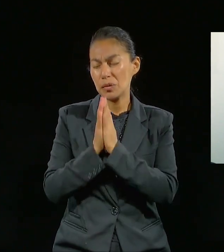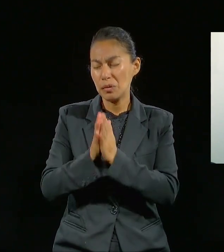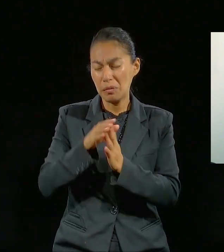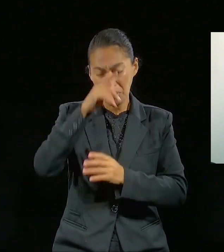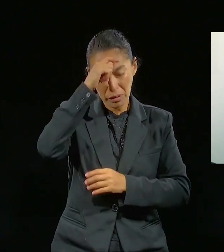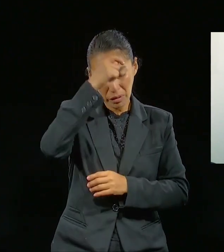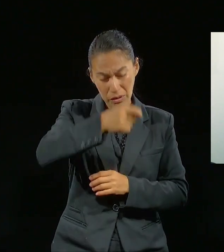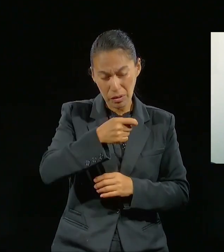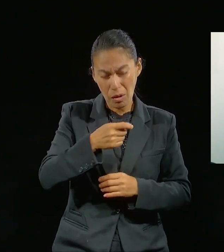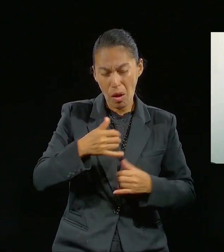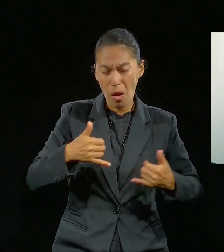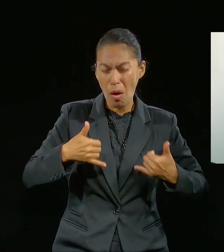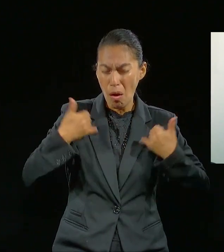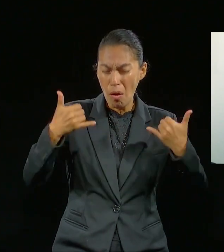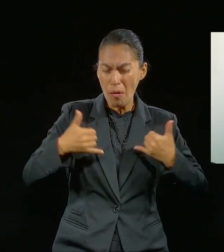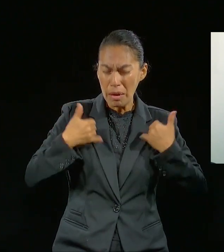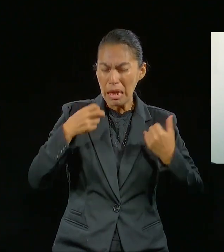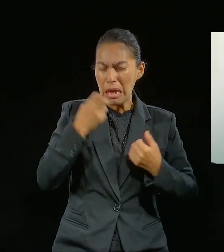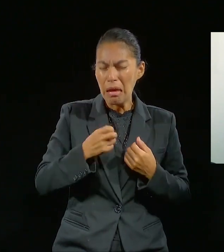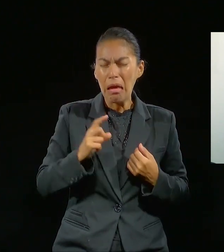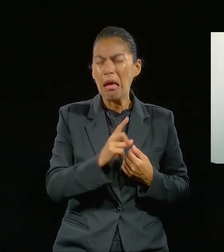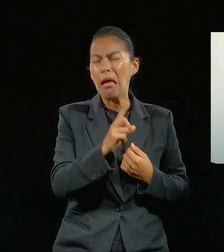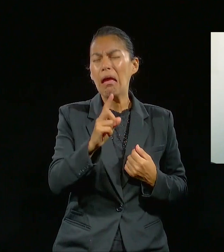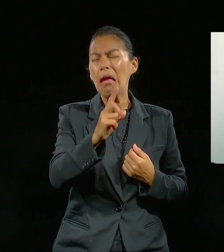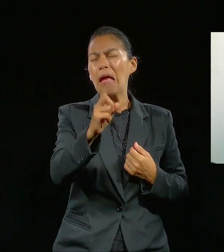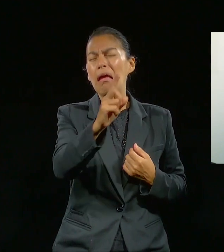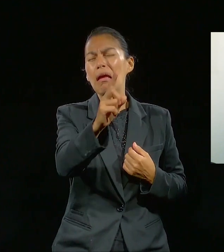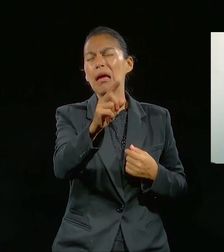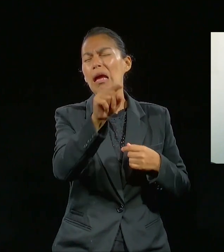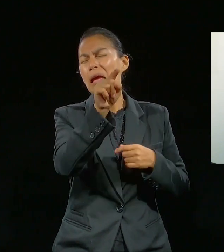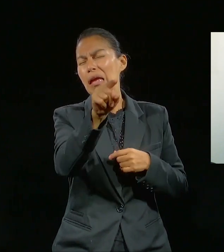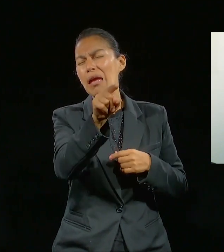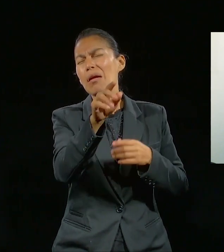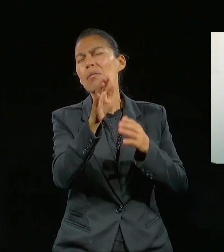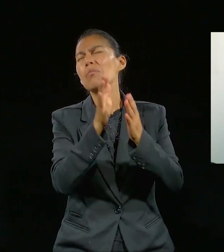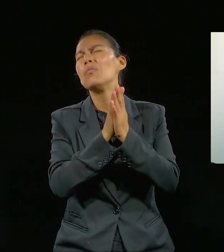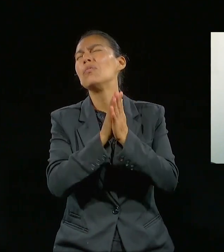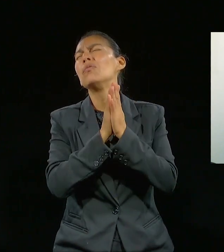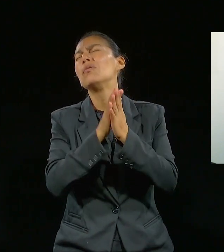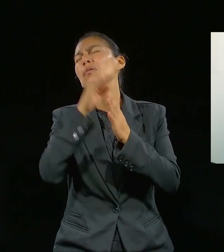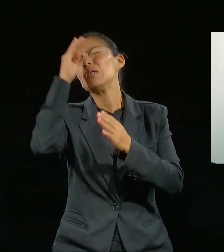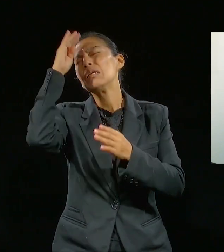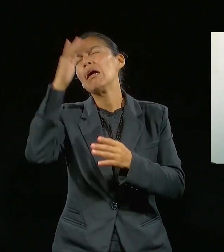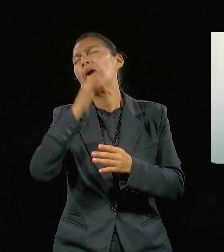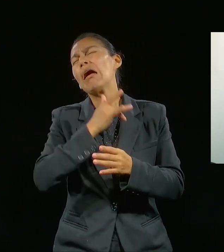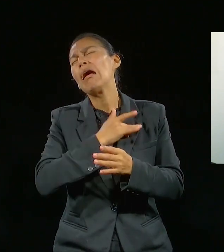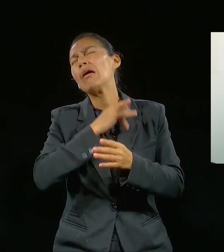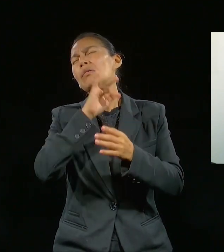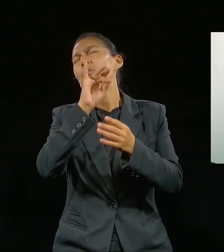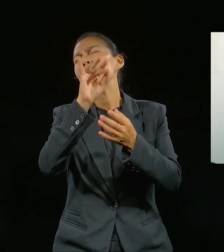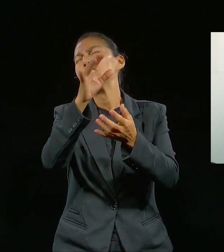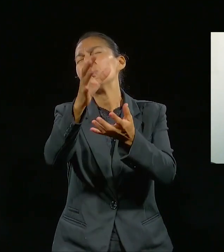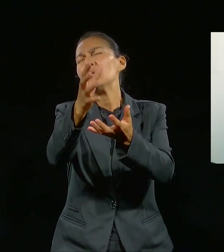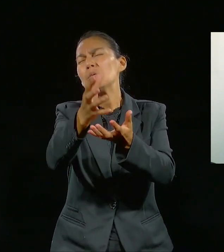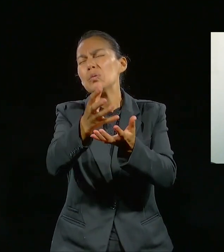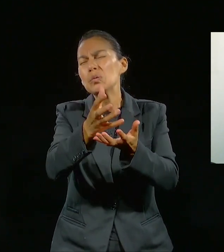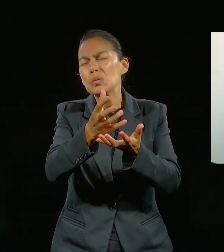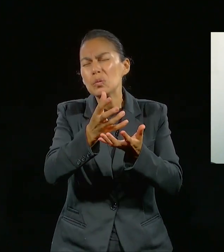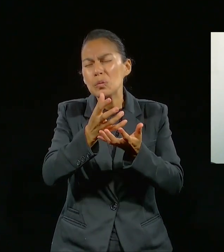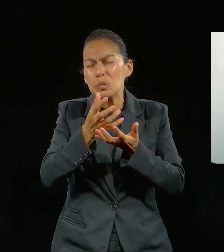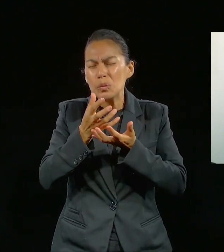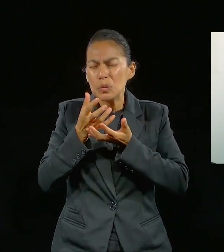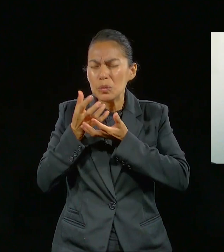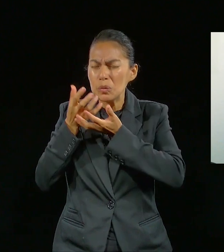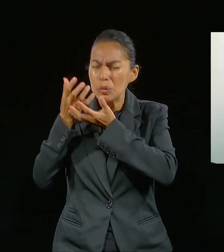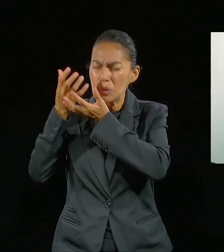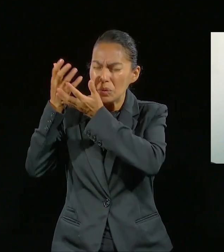que esos jóvenes toquen sus corazones, Señor, y regresen al redil. Guarda